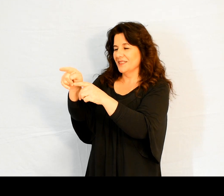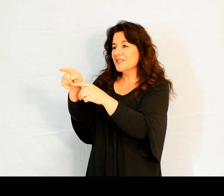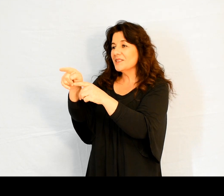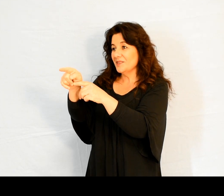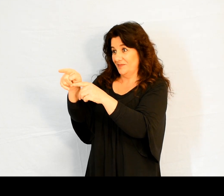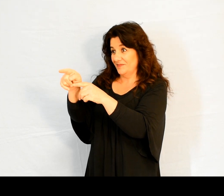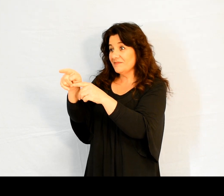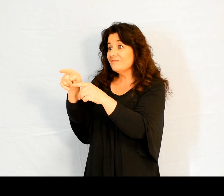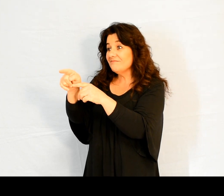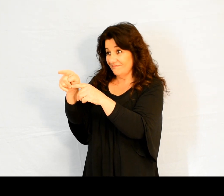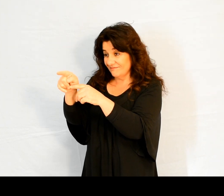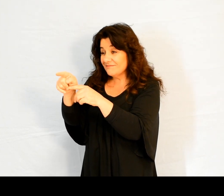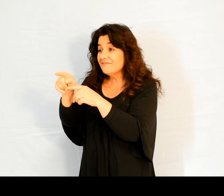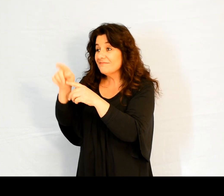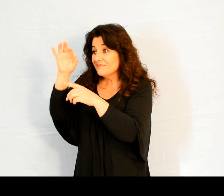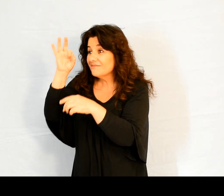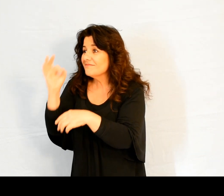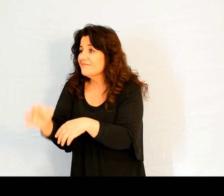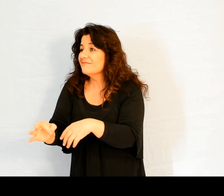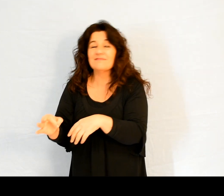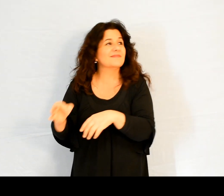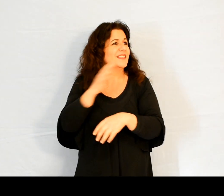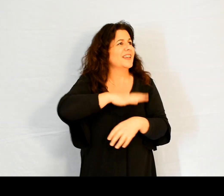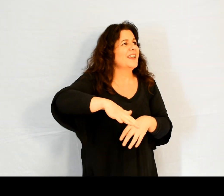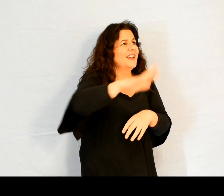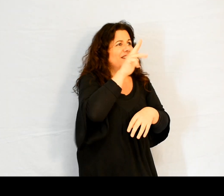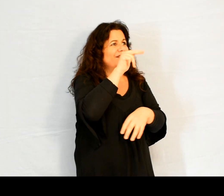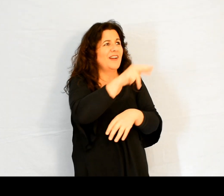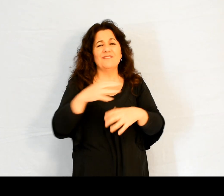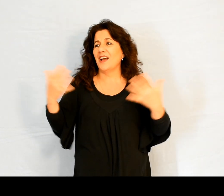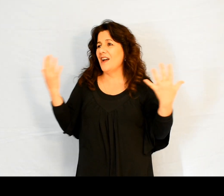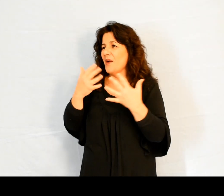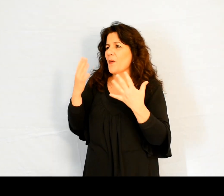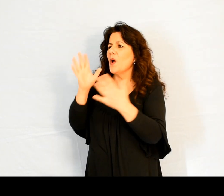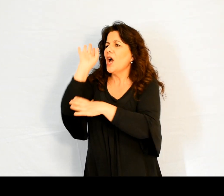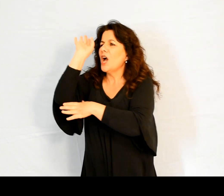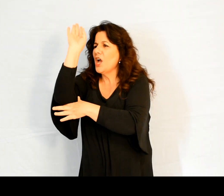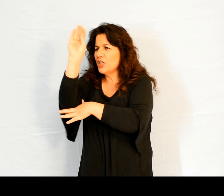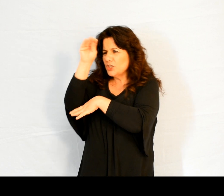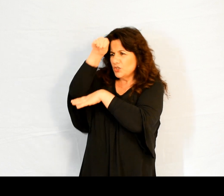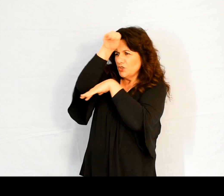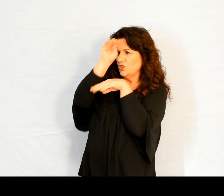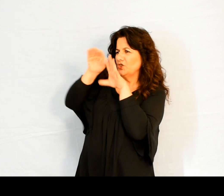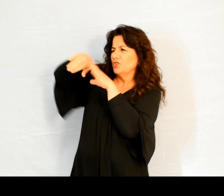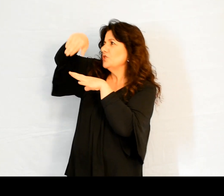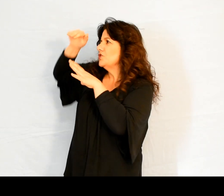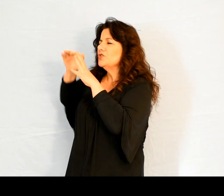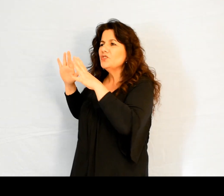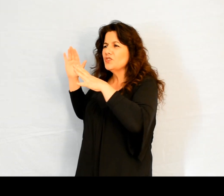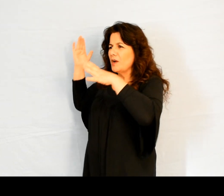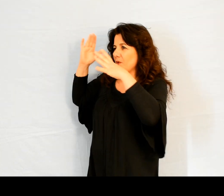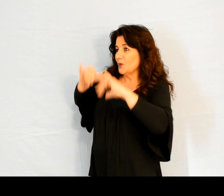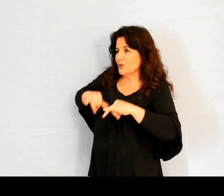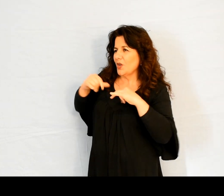En grand nombre, des chameaux t'envahiront, de jeunes chameaux de Madian et